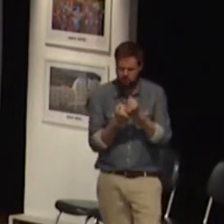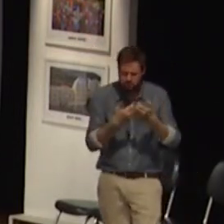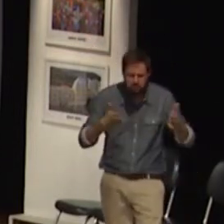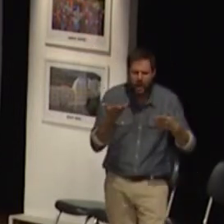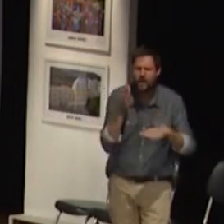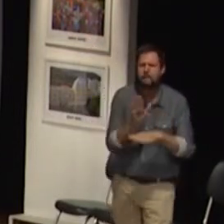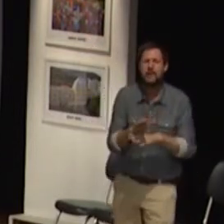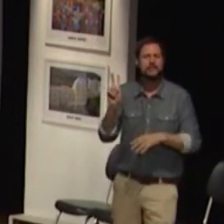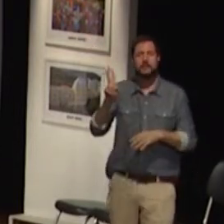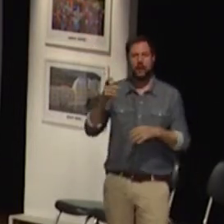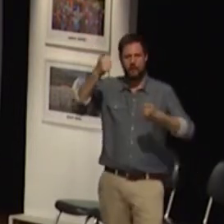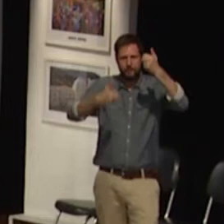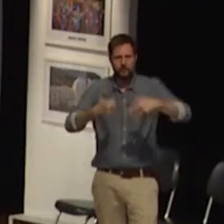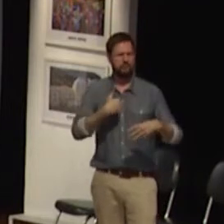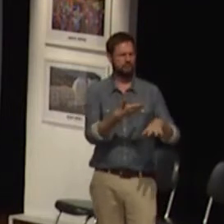apoia bastante também a questão